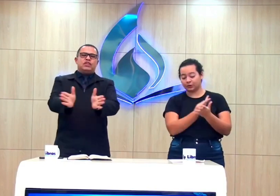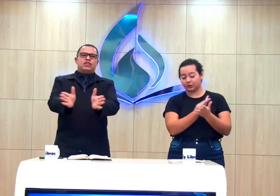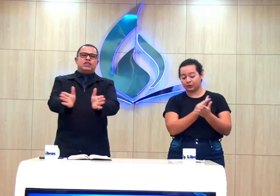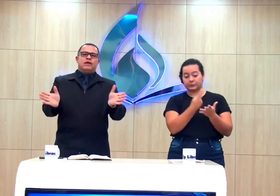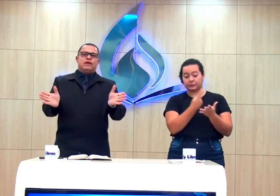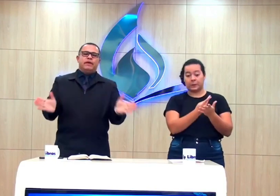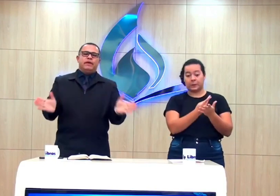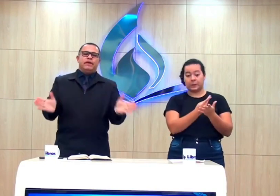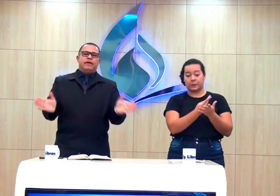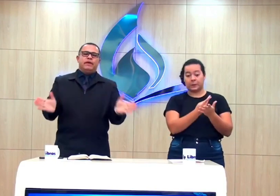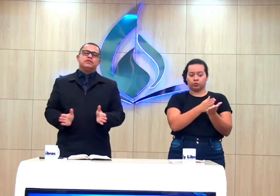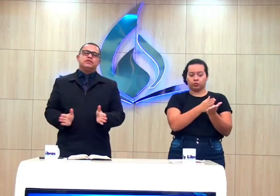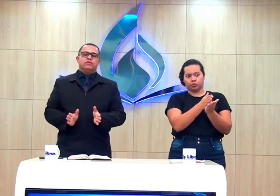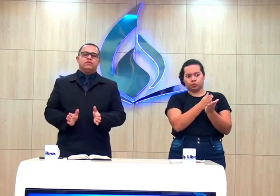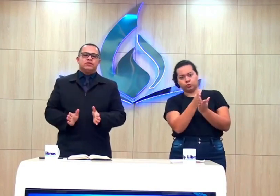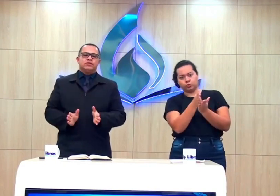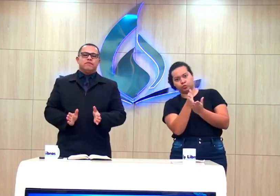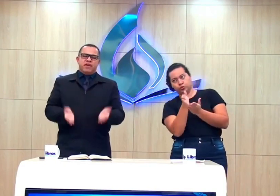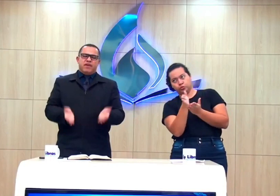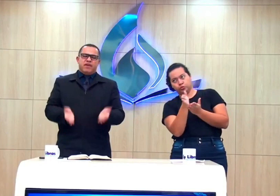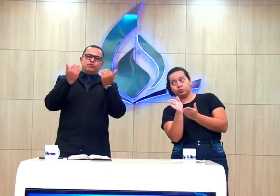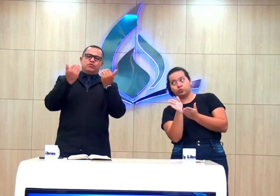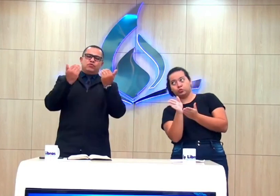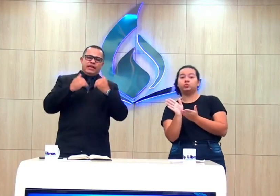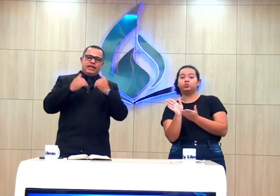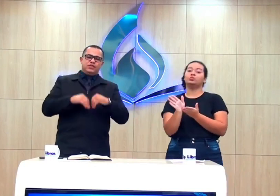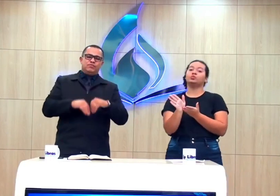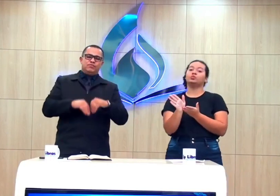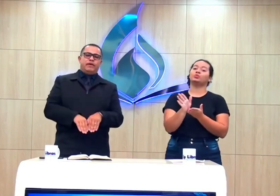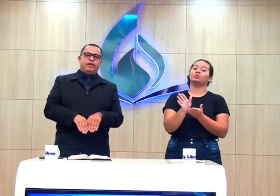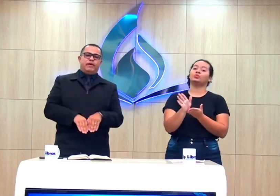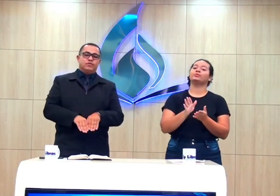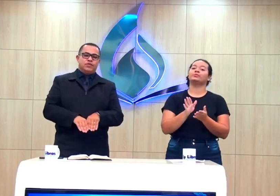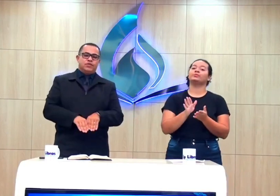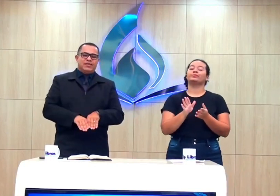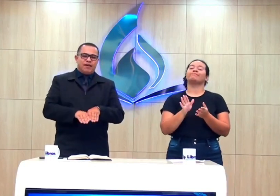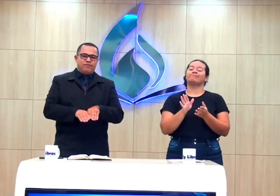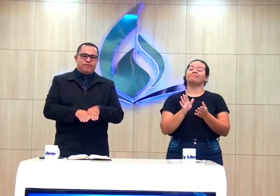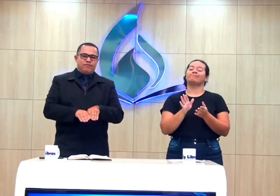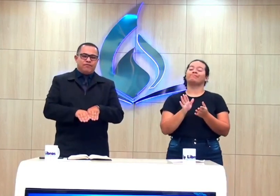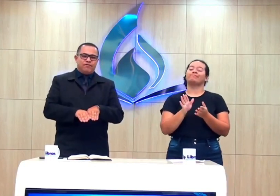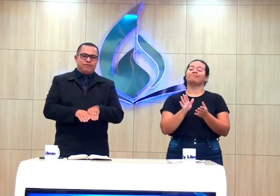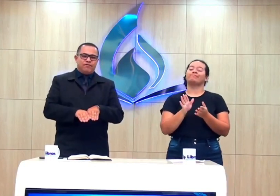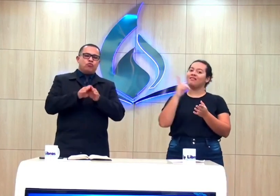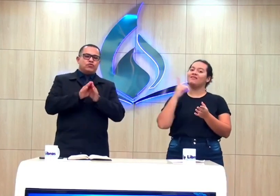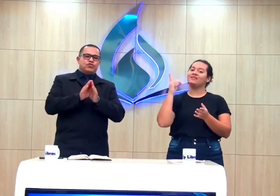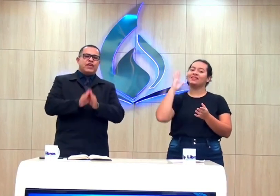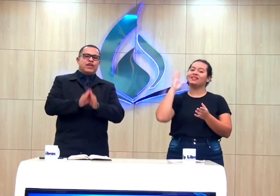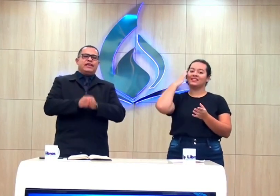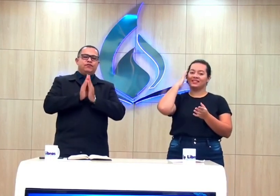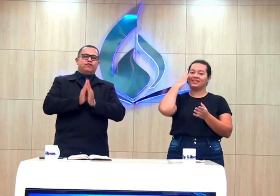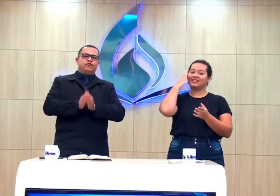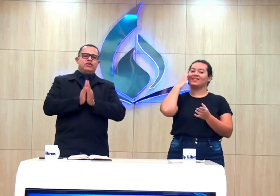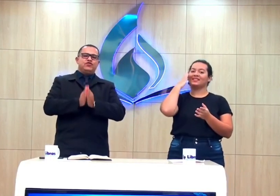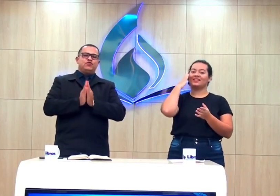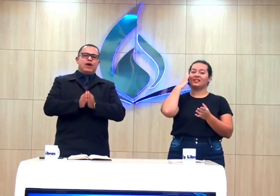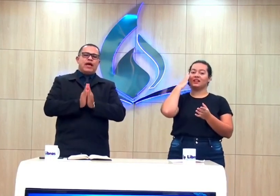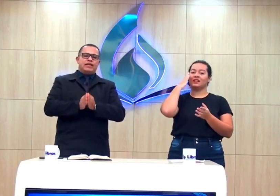dos direcionamentos de Deus, mesmo nesses momentos, Davi, ele